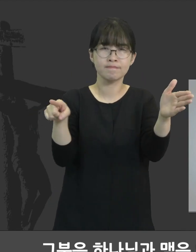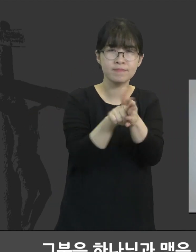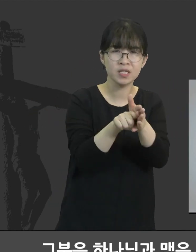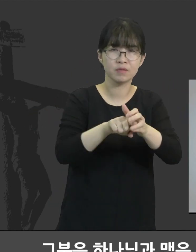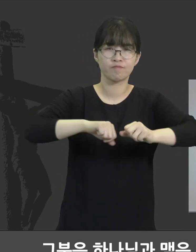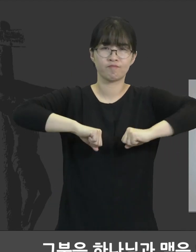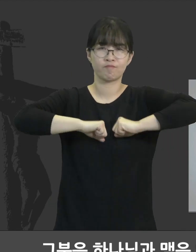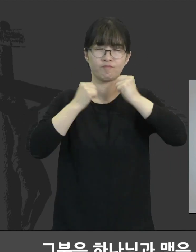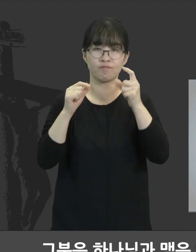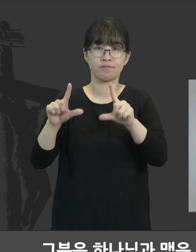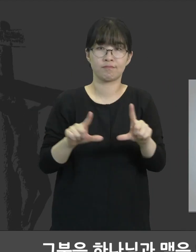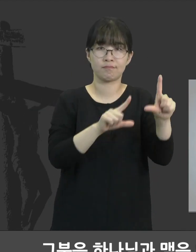순종의 삶을 사신 분이십니다.